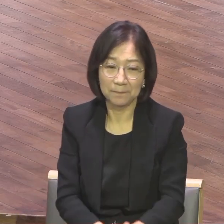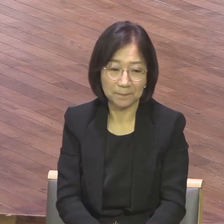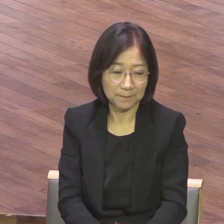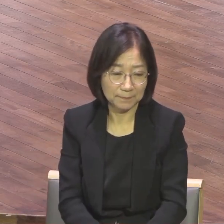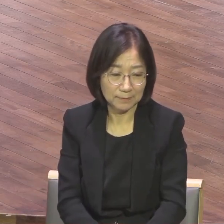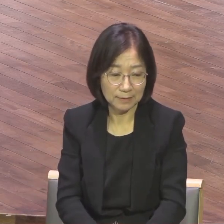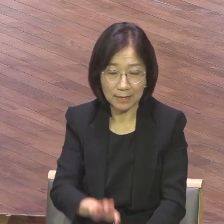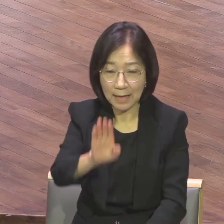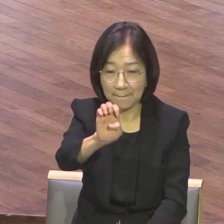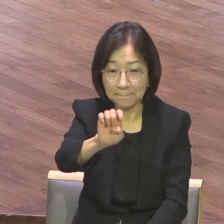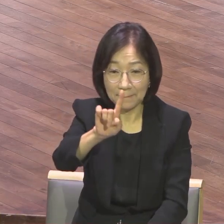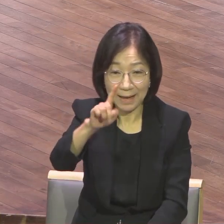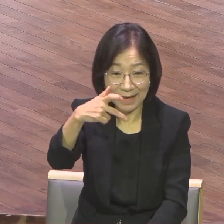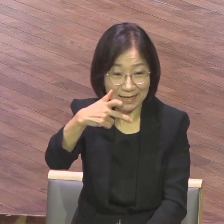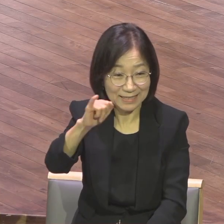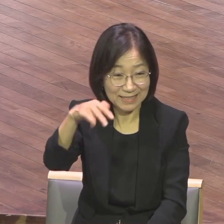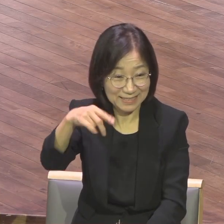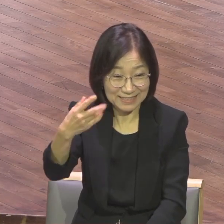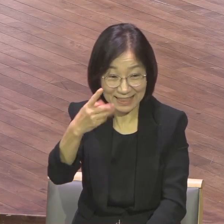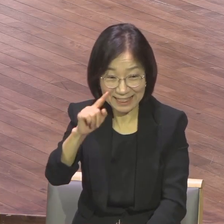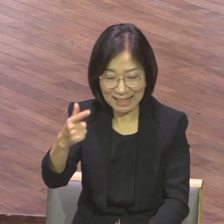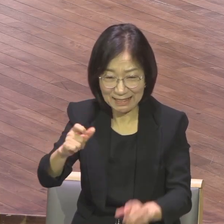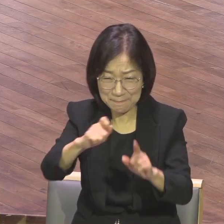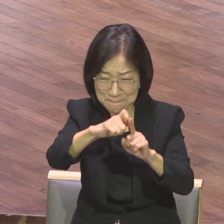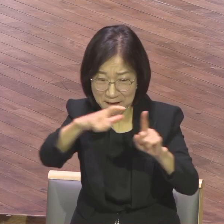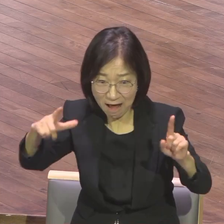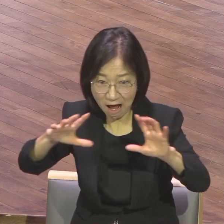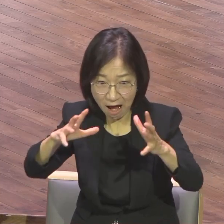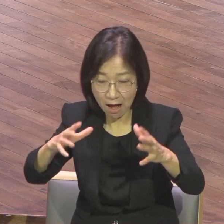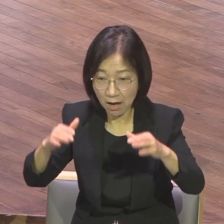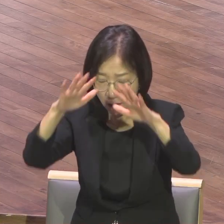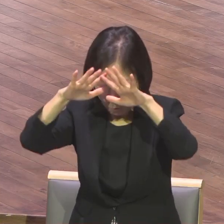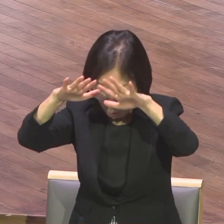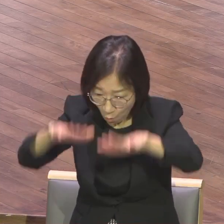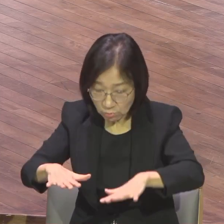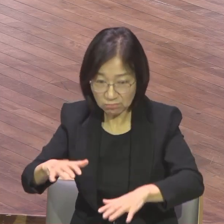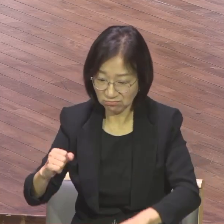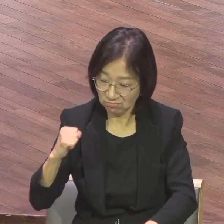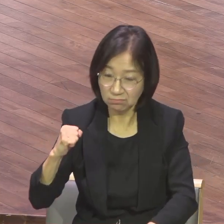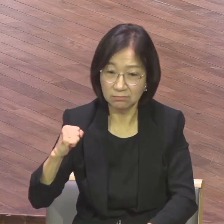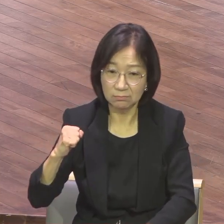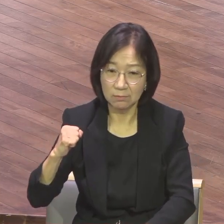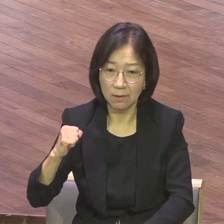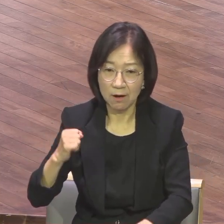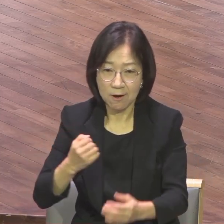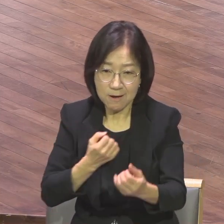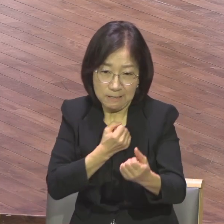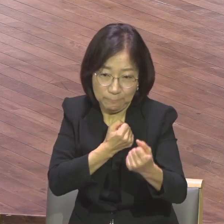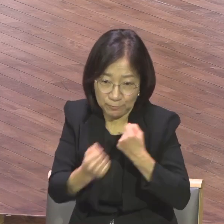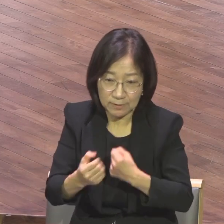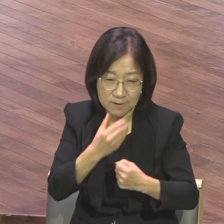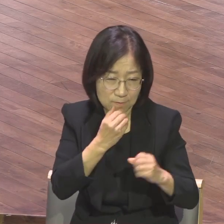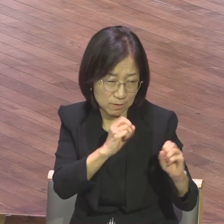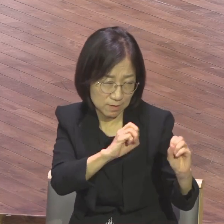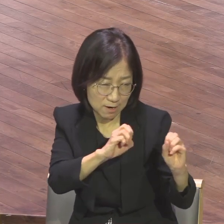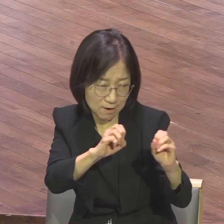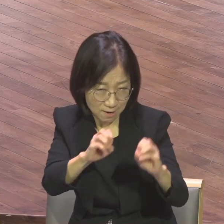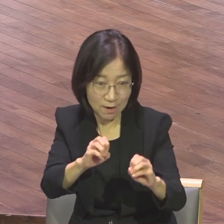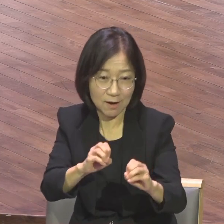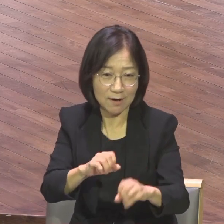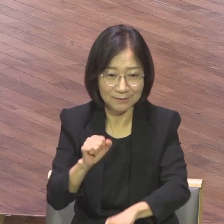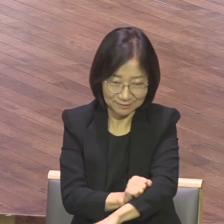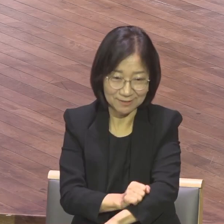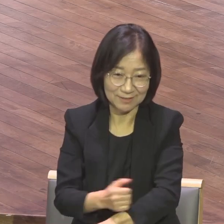이 극한 이 모슬렘 있는 거 하면 또 그야말로 신앙생활 잘하는 또 남부가 있어요.